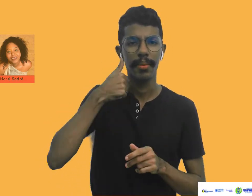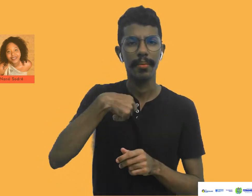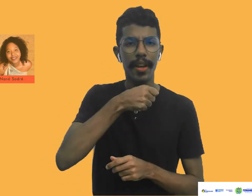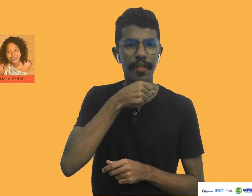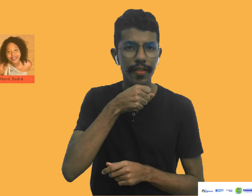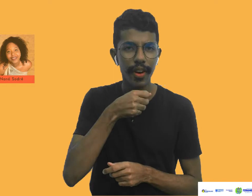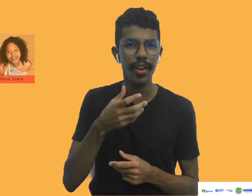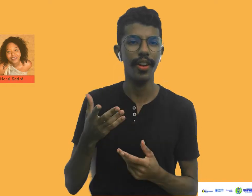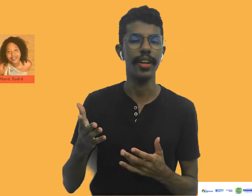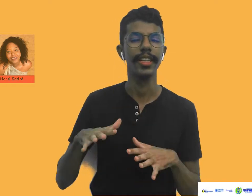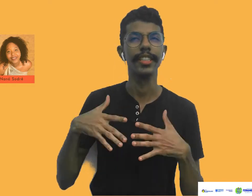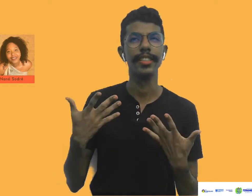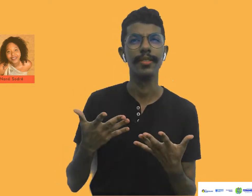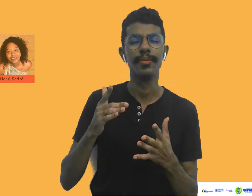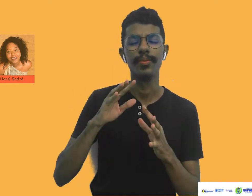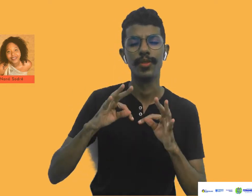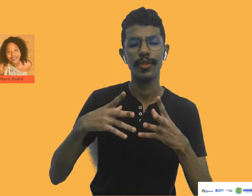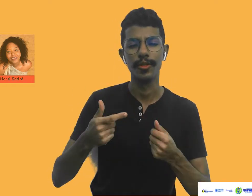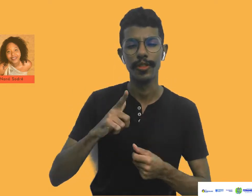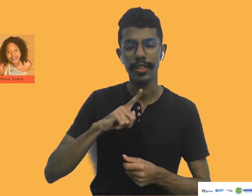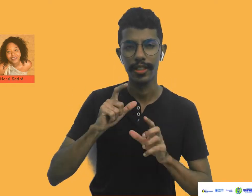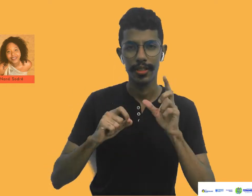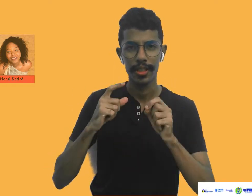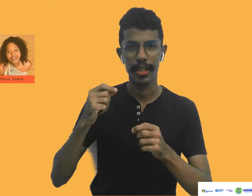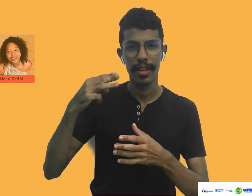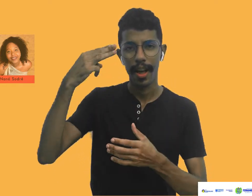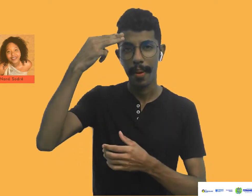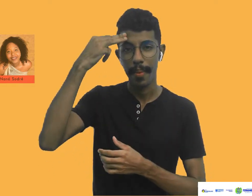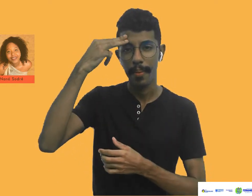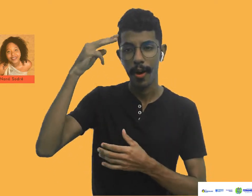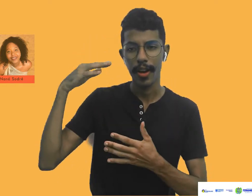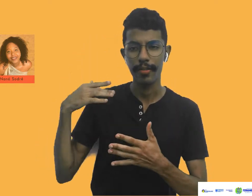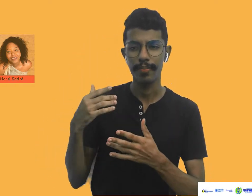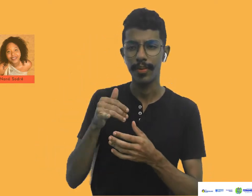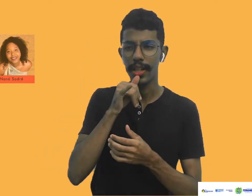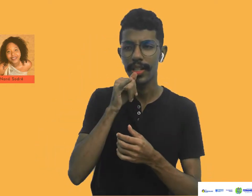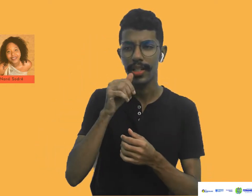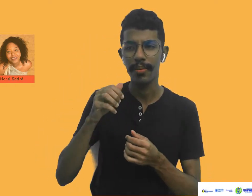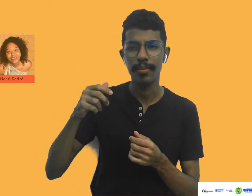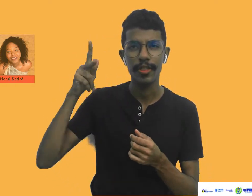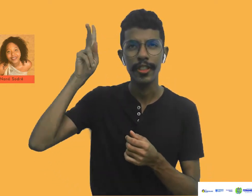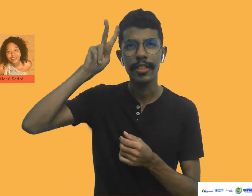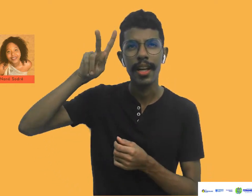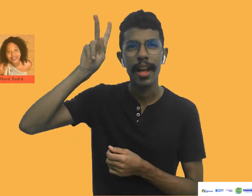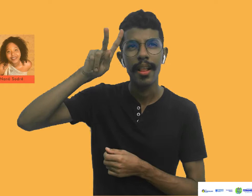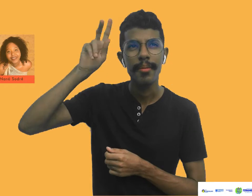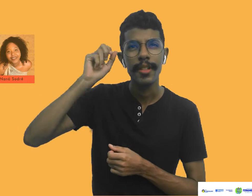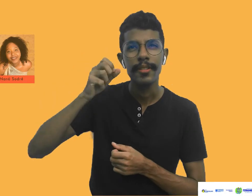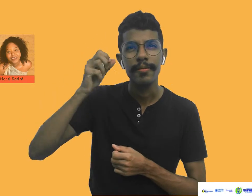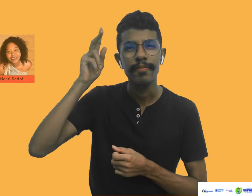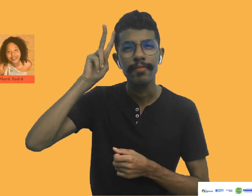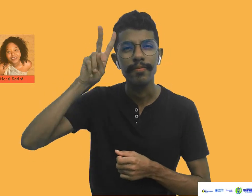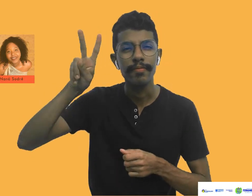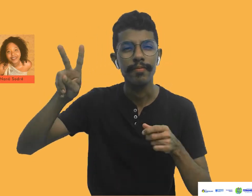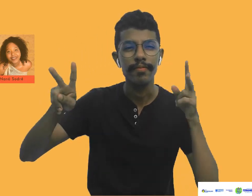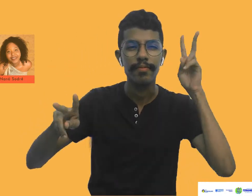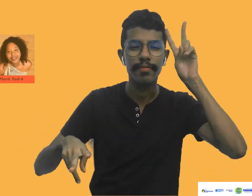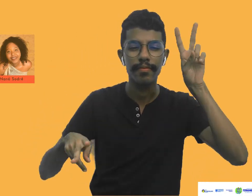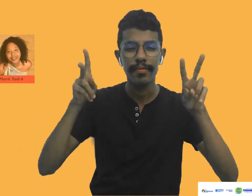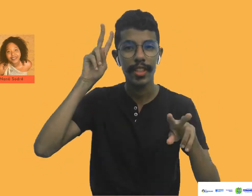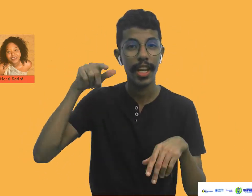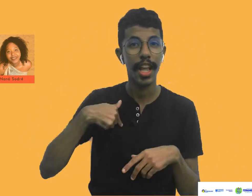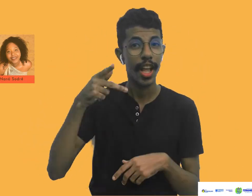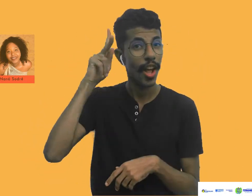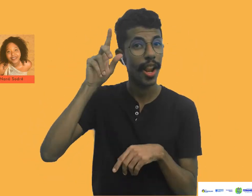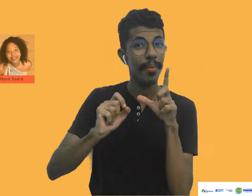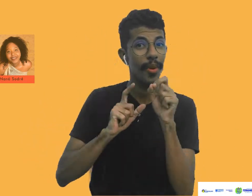minhas avós, e aí você puxa a sua memória e aí as imagens elas começam a surgir. E aí eu me lembro muito bem